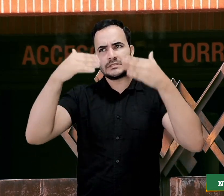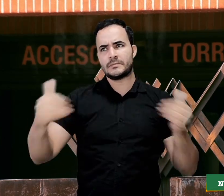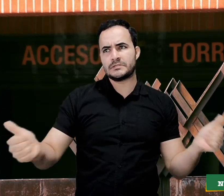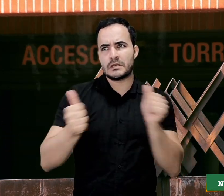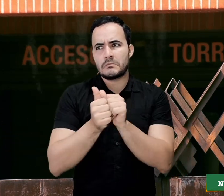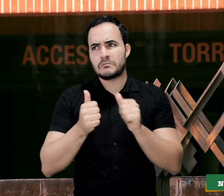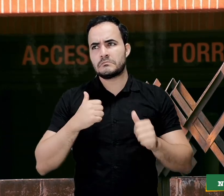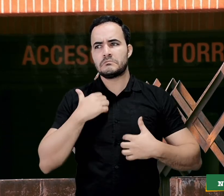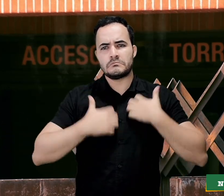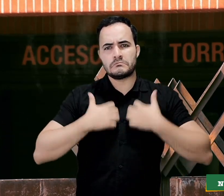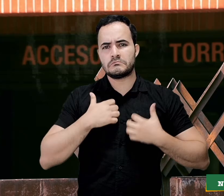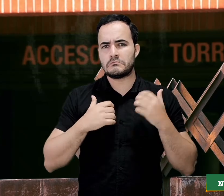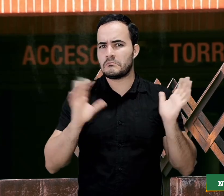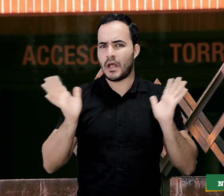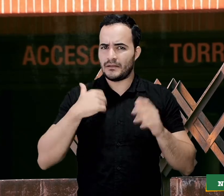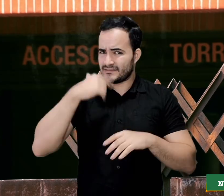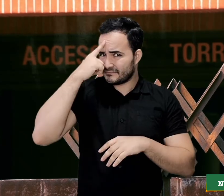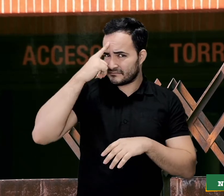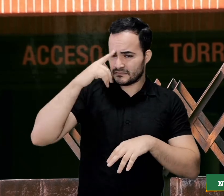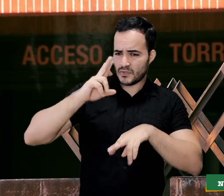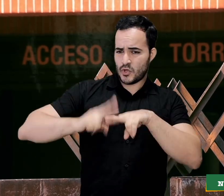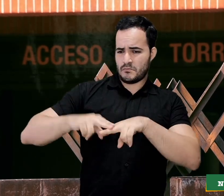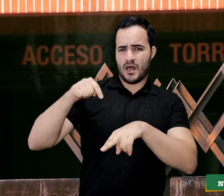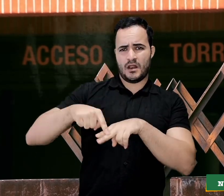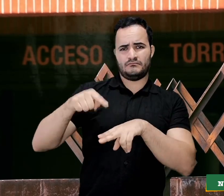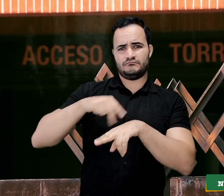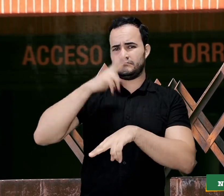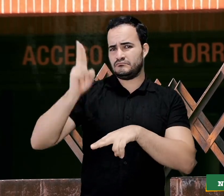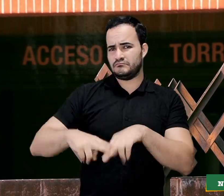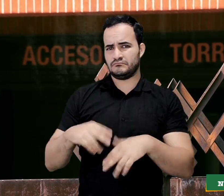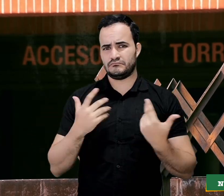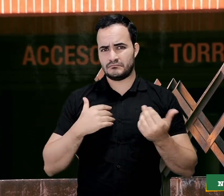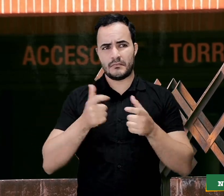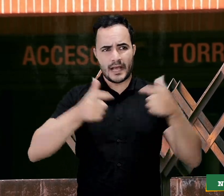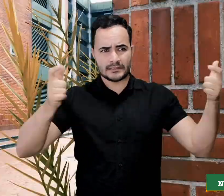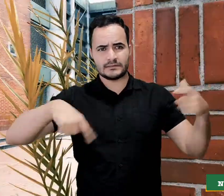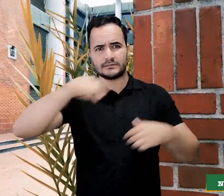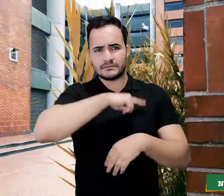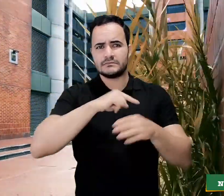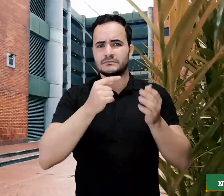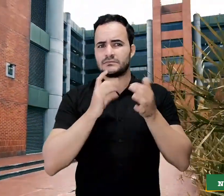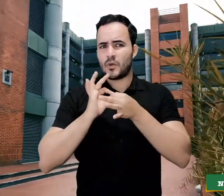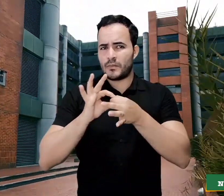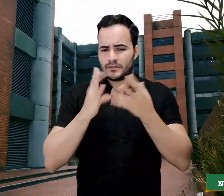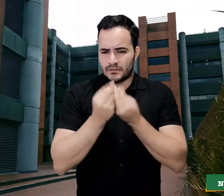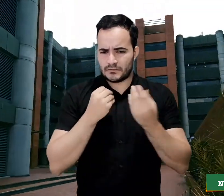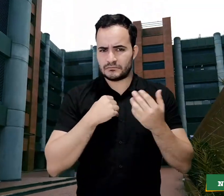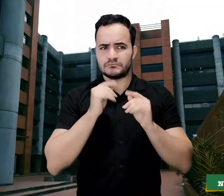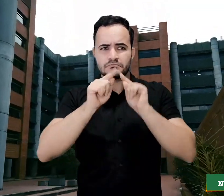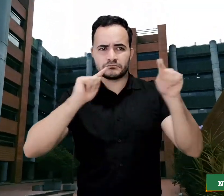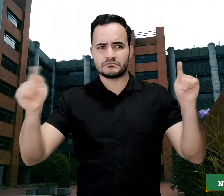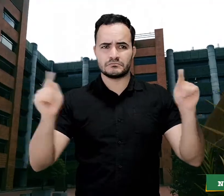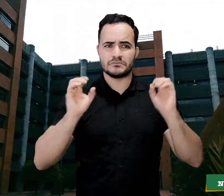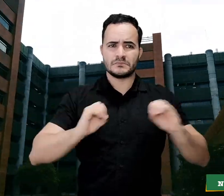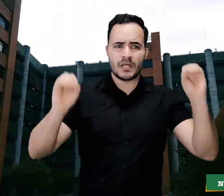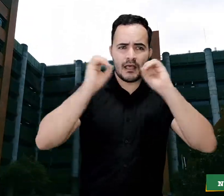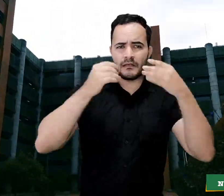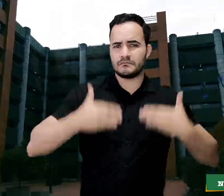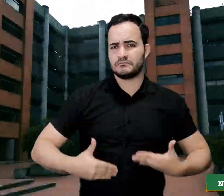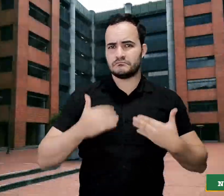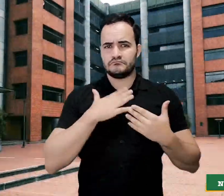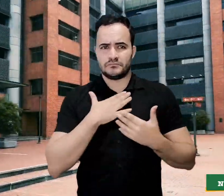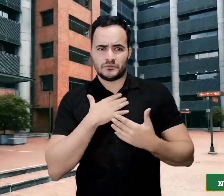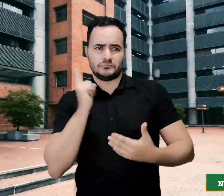normal. La mayoría de mis compañeros siempre han sido sin discapacidad, entonces ahí no había ninguna barrera.